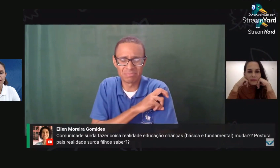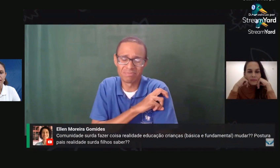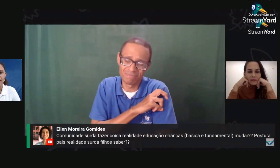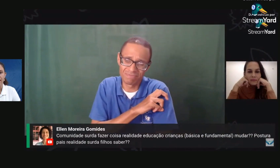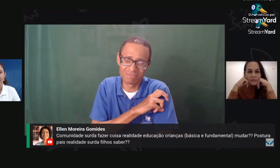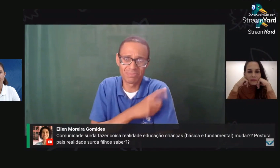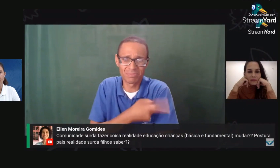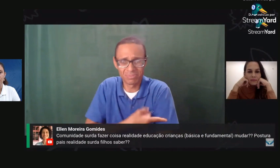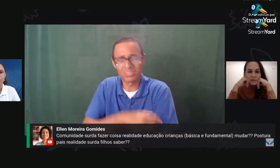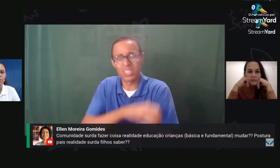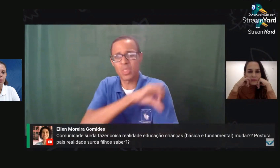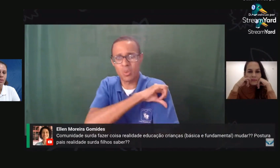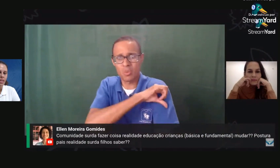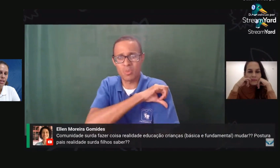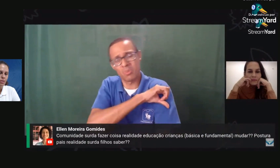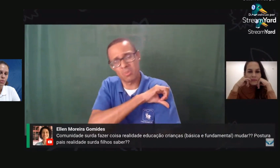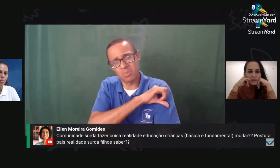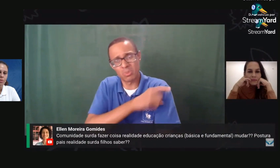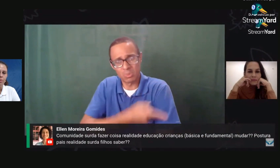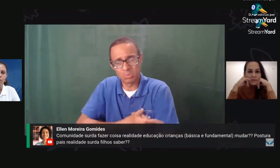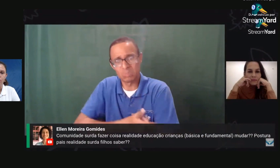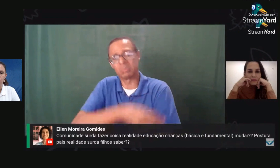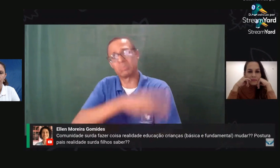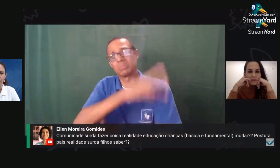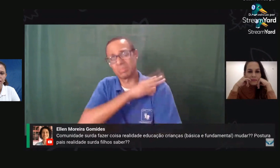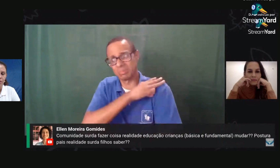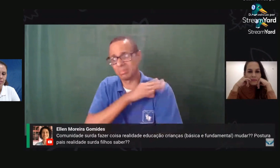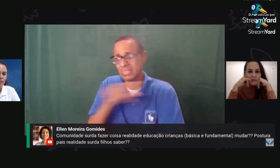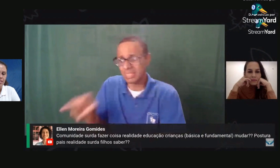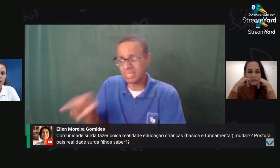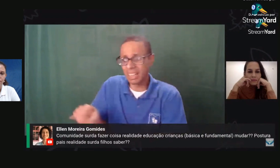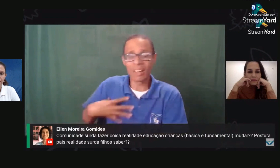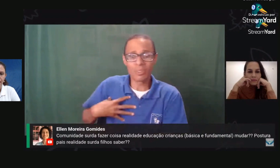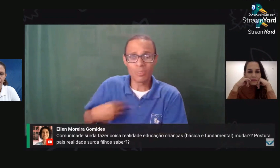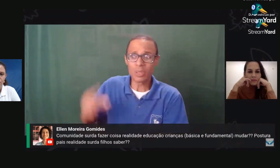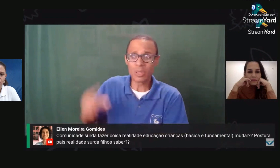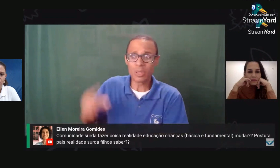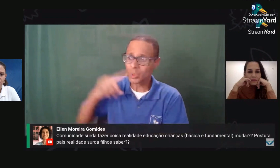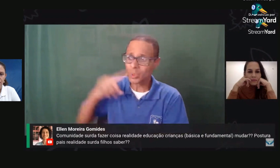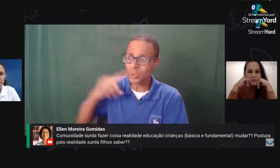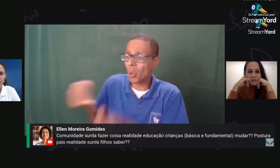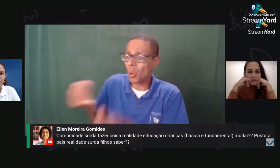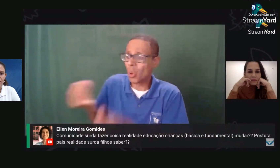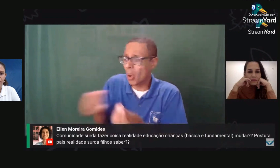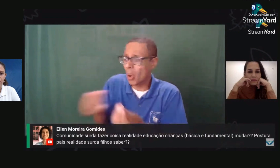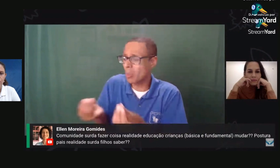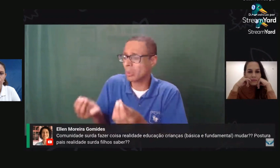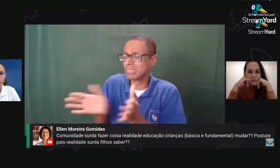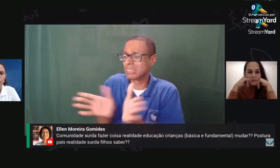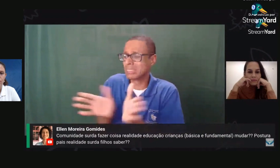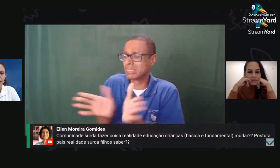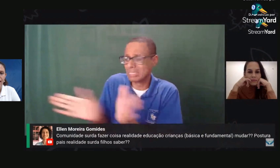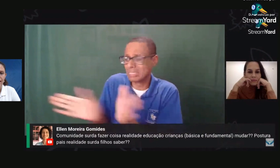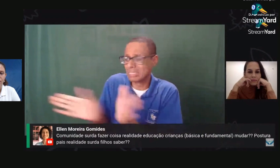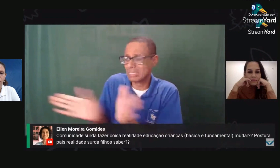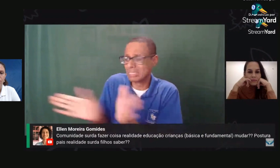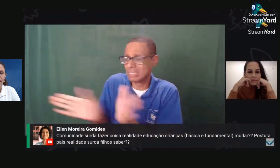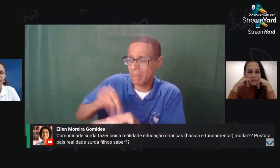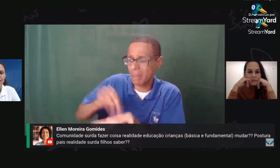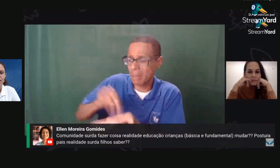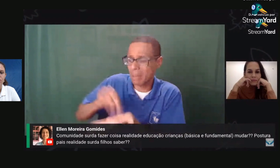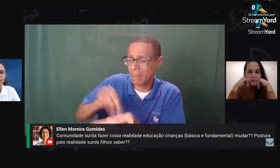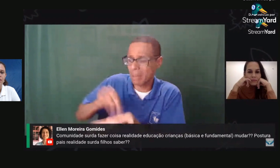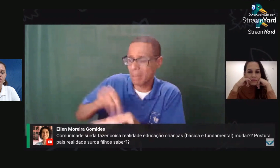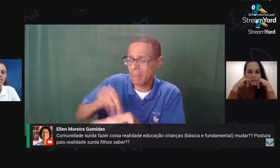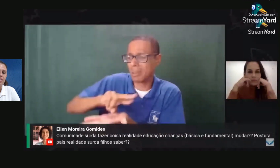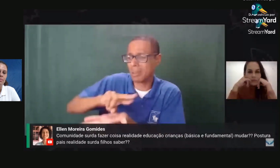ensino dele até do primeiro ao quinto, do primeiro ao nono ano, até o ensino médio. Esse filho surdo está ali, como é